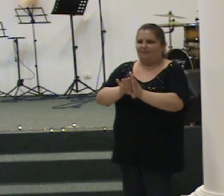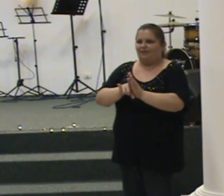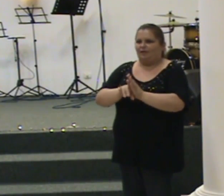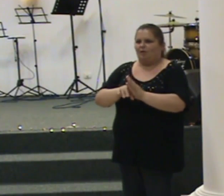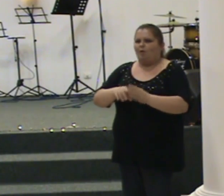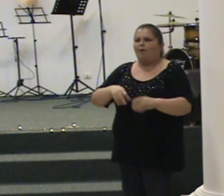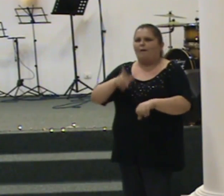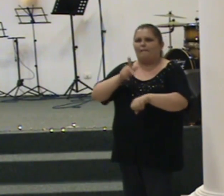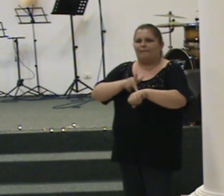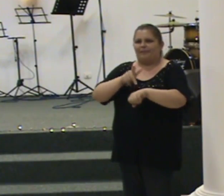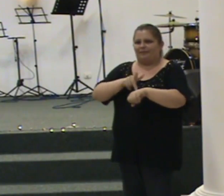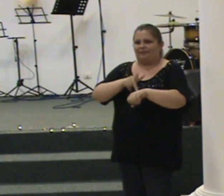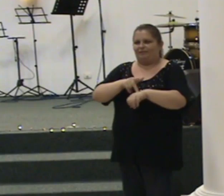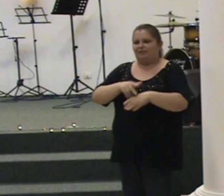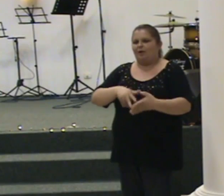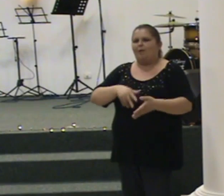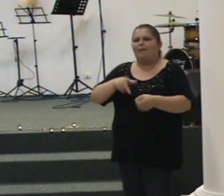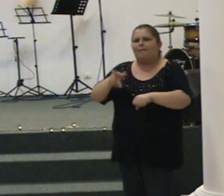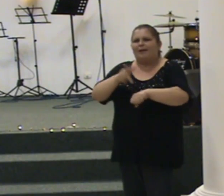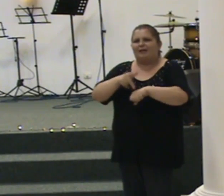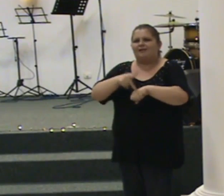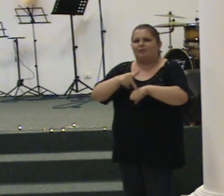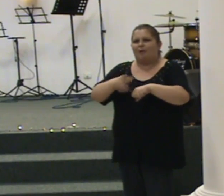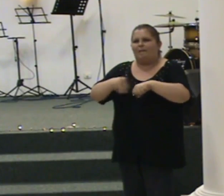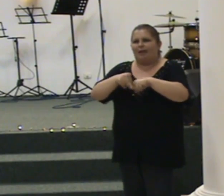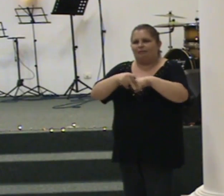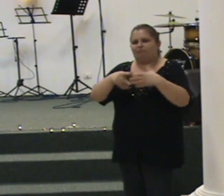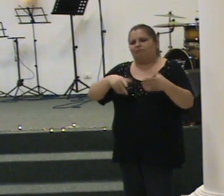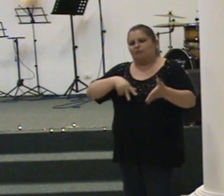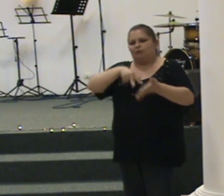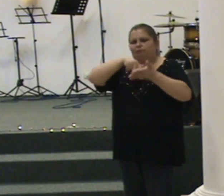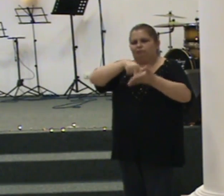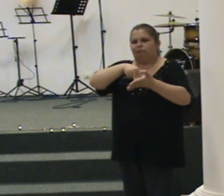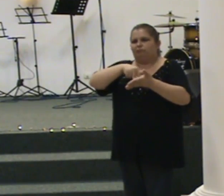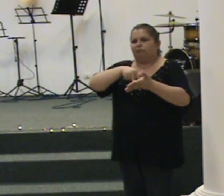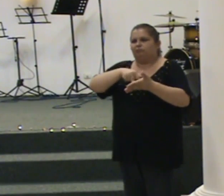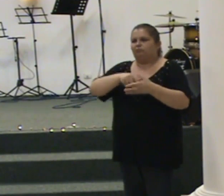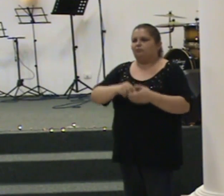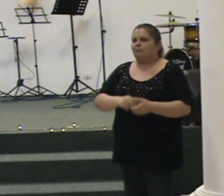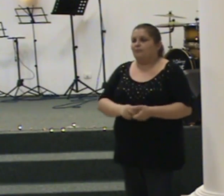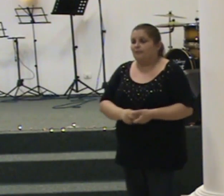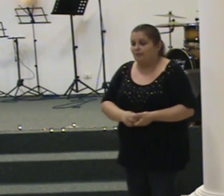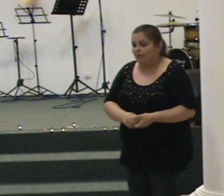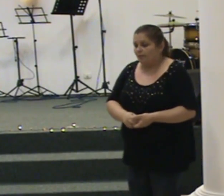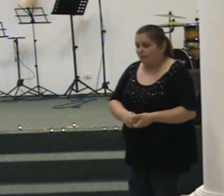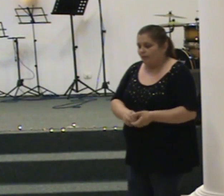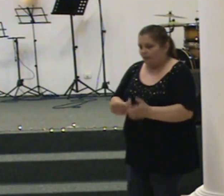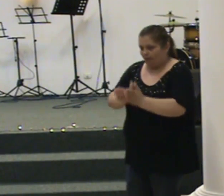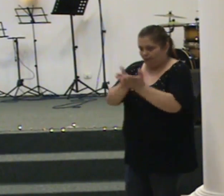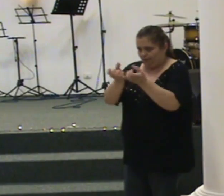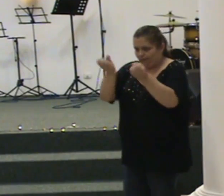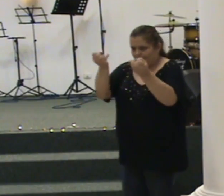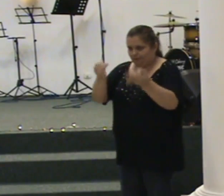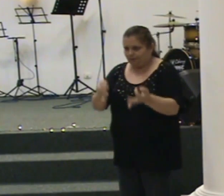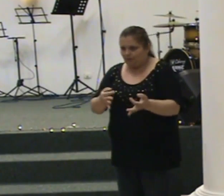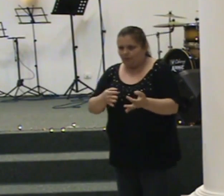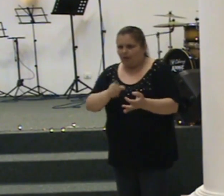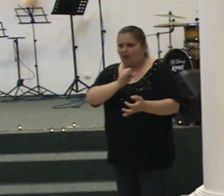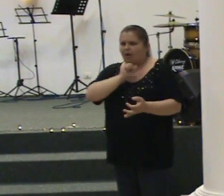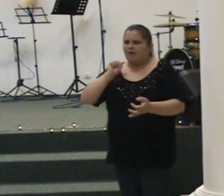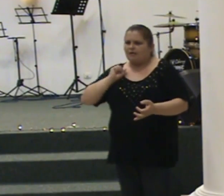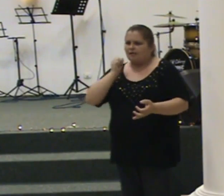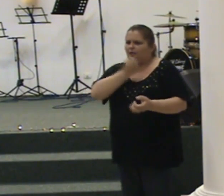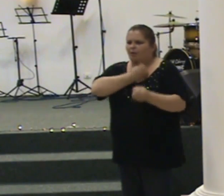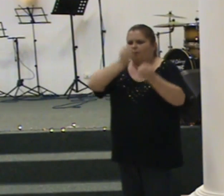pedra, porque a palavra diz lá, não precisa abrir a Bíblia, lá em Samuel diz assim, ó, Então tomou Samuel uma pedra e a pôs